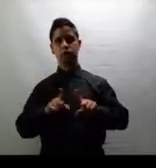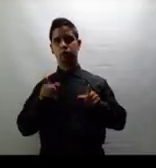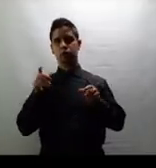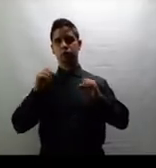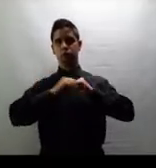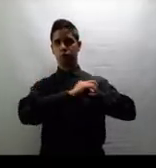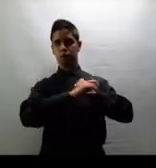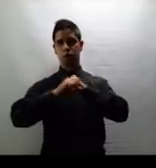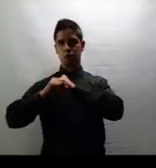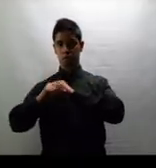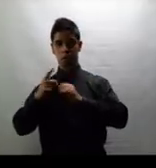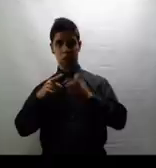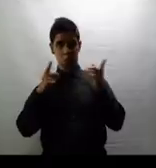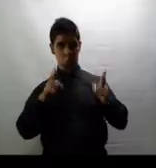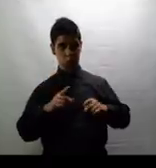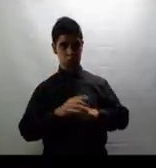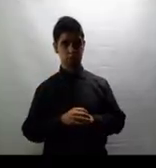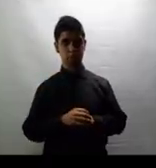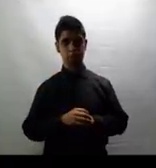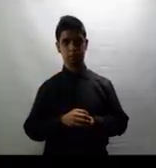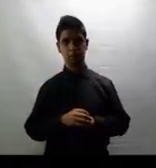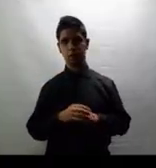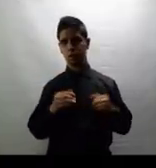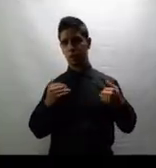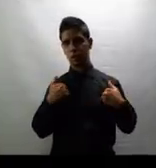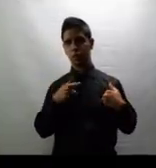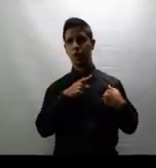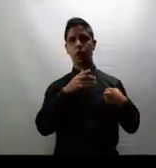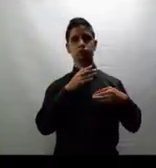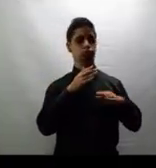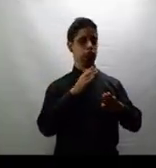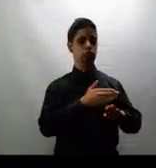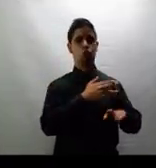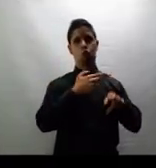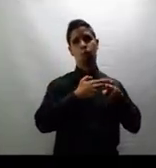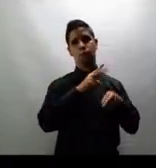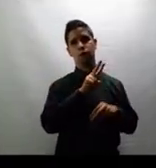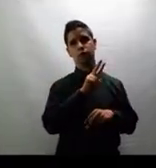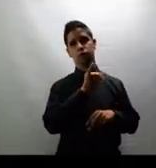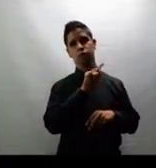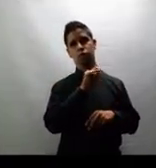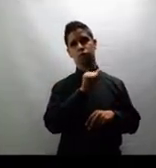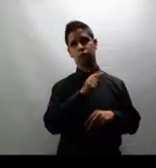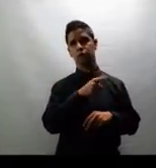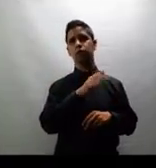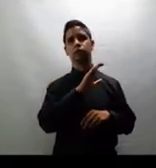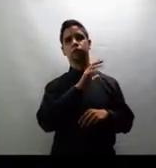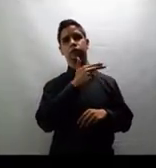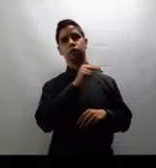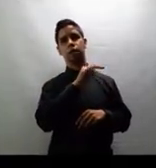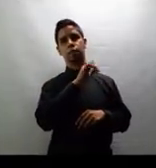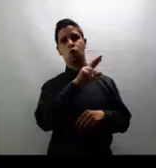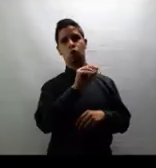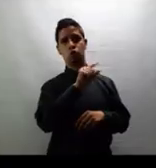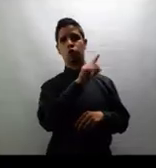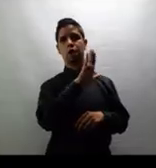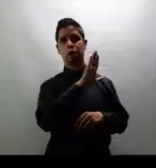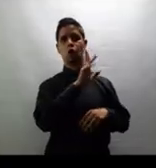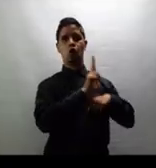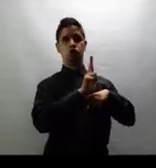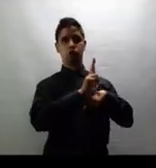había grabado una canción que se titula violeta pues violeta chamorro este y entonces la usaron